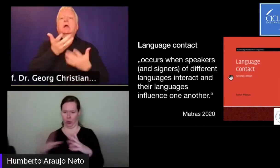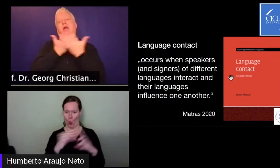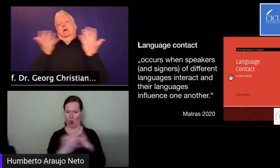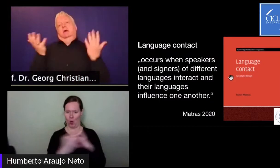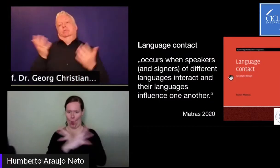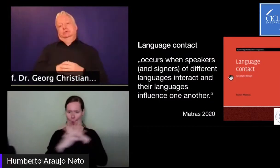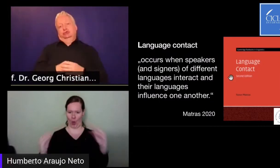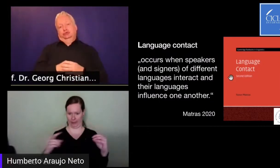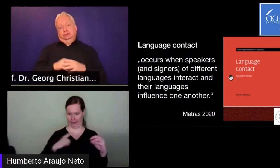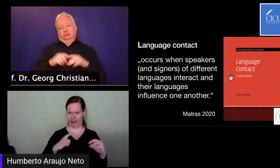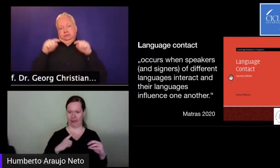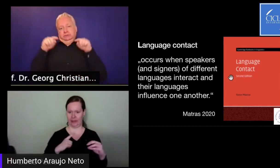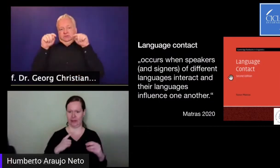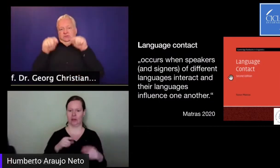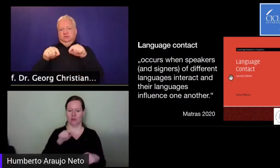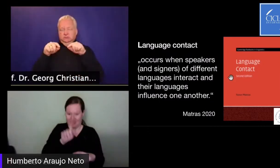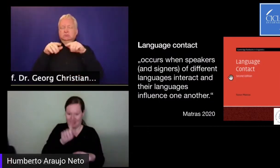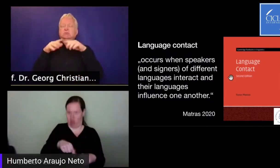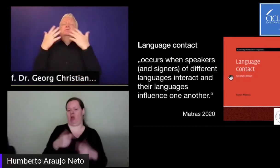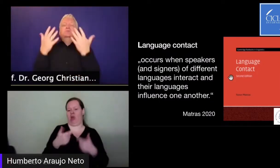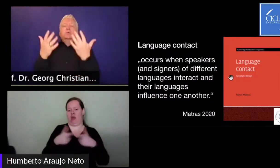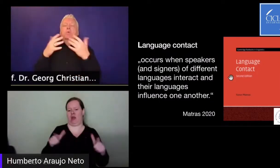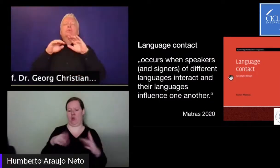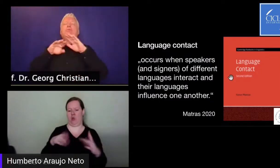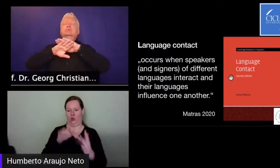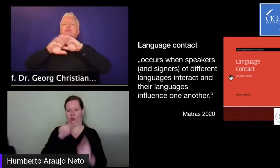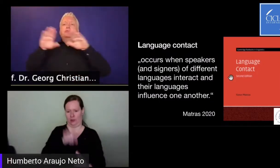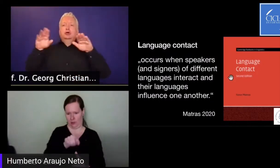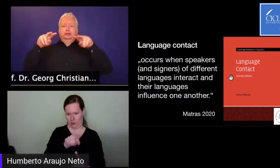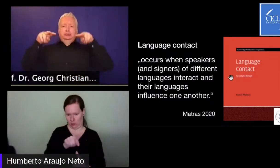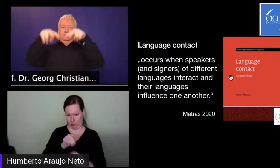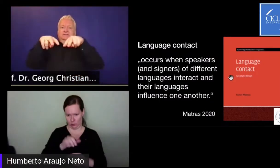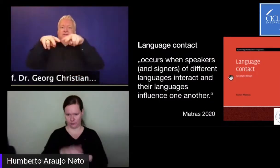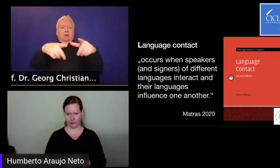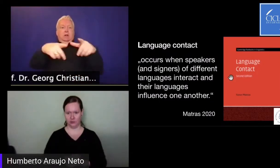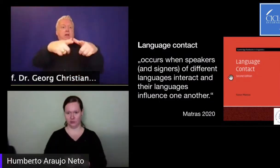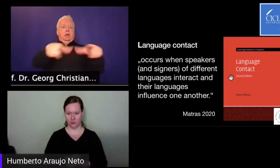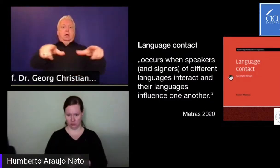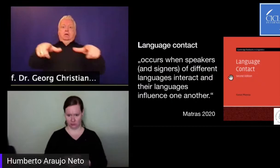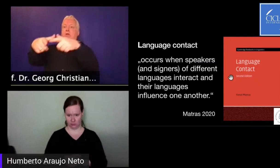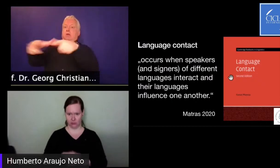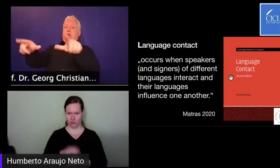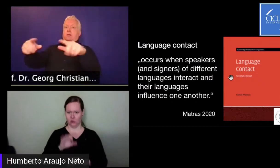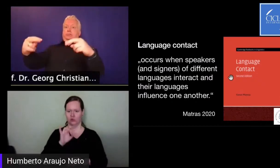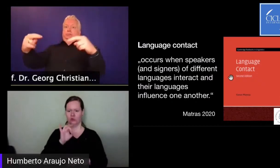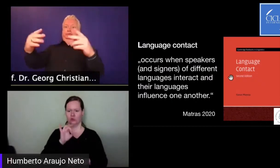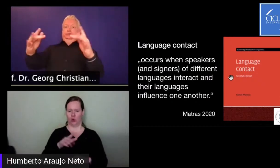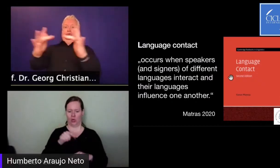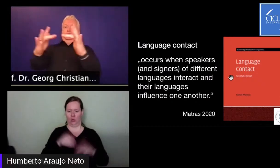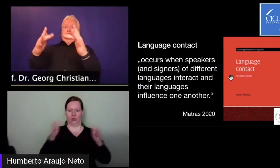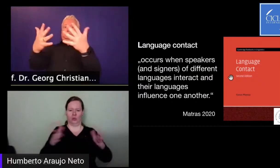esses empréstimos aconteçam, essas transições, elas são bastante comuns.